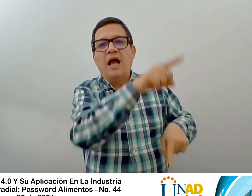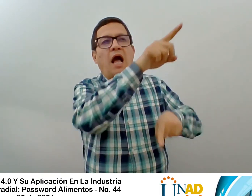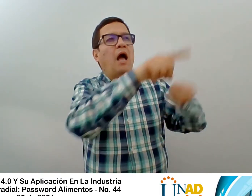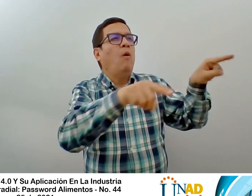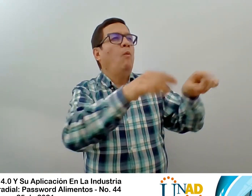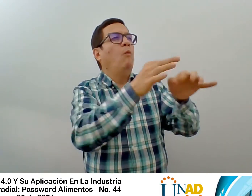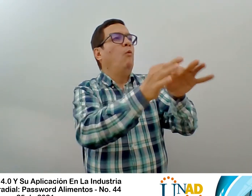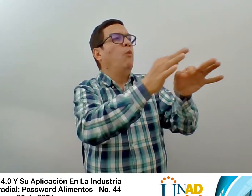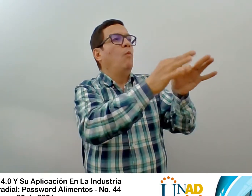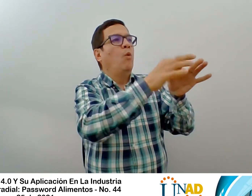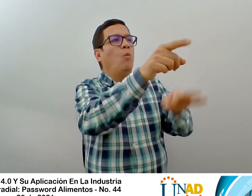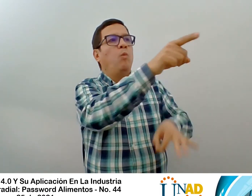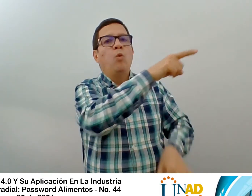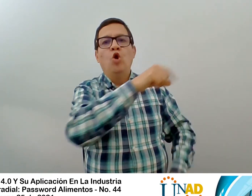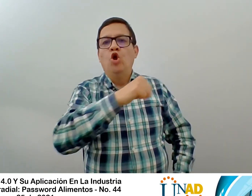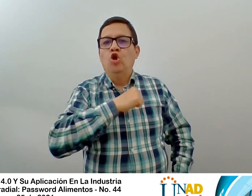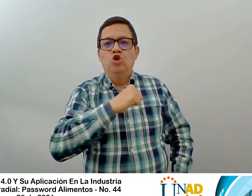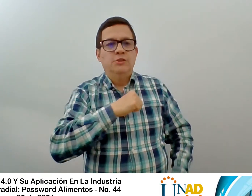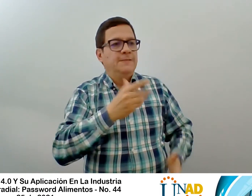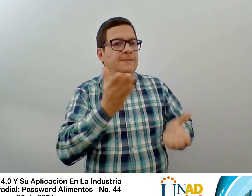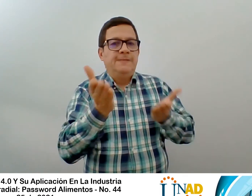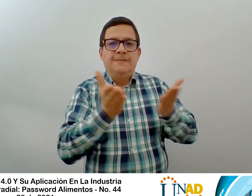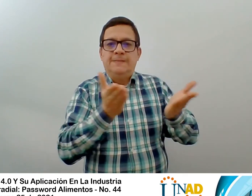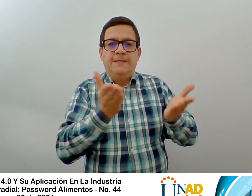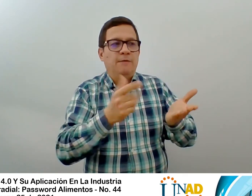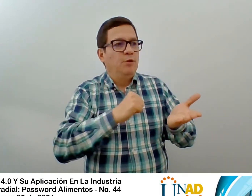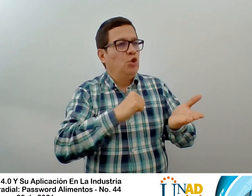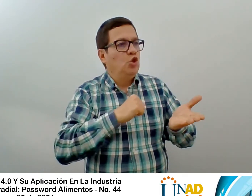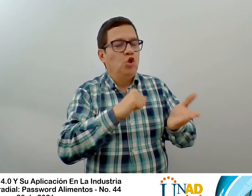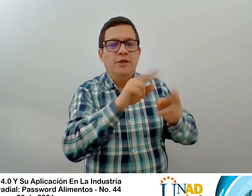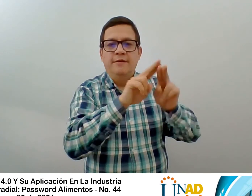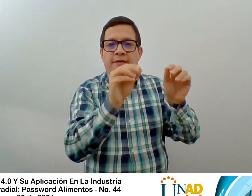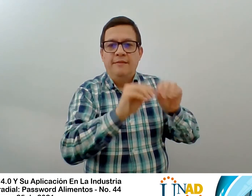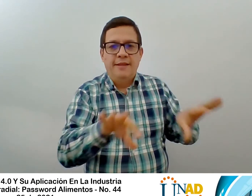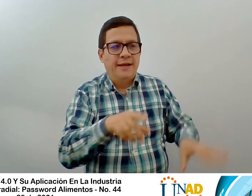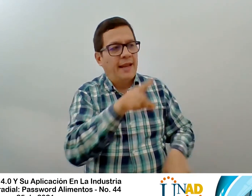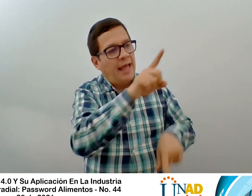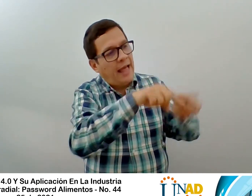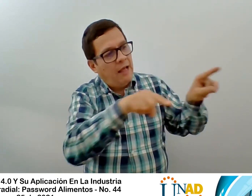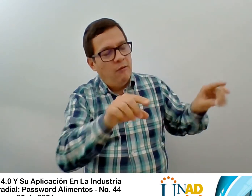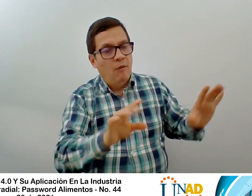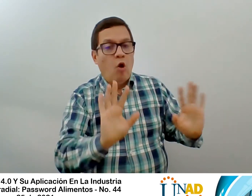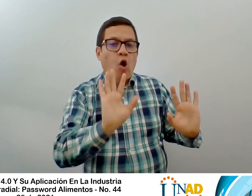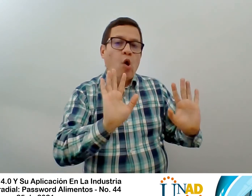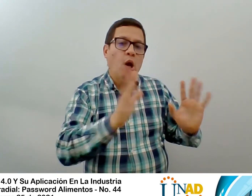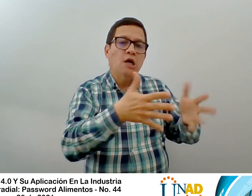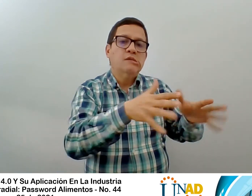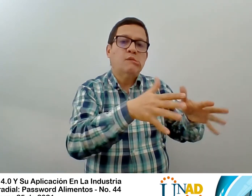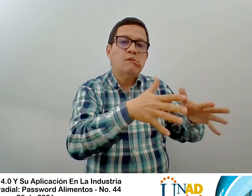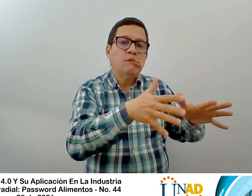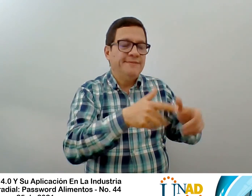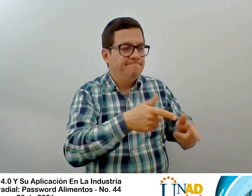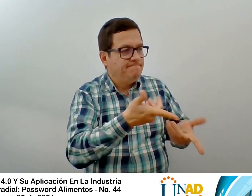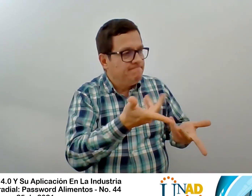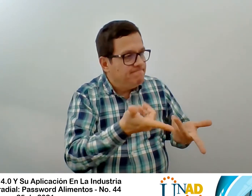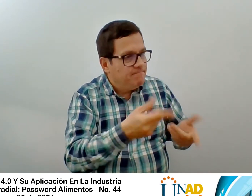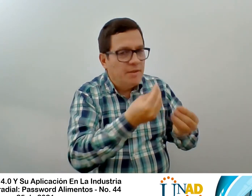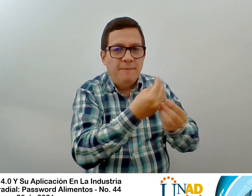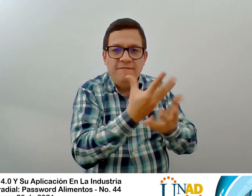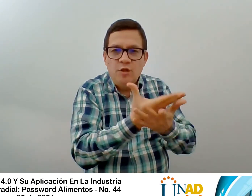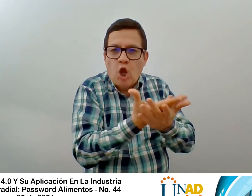hay sectores rurales que en este siglo no tienen acceso a ciertos servicios y no tienen la